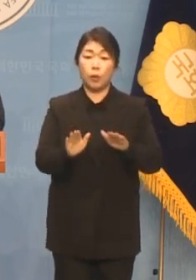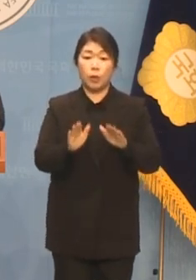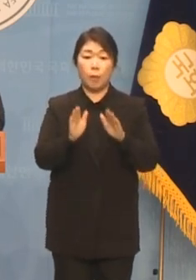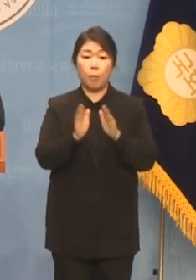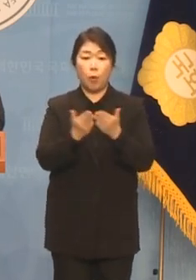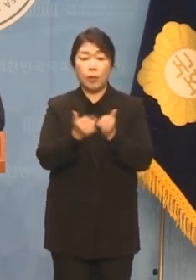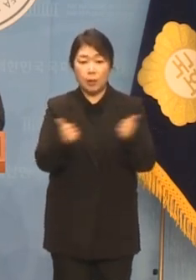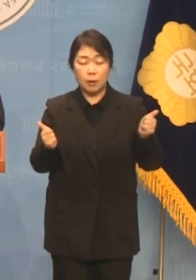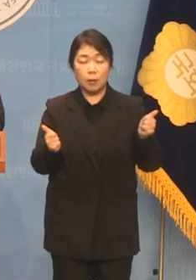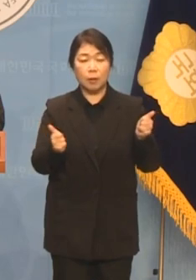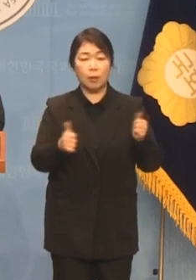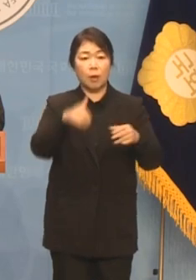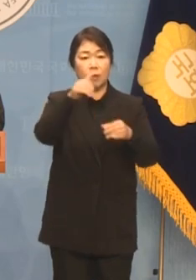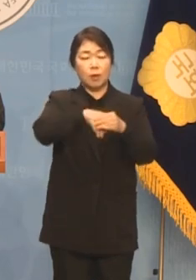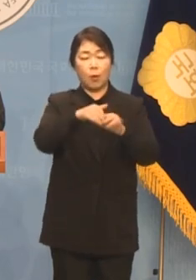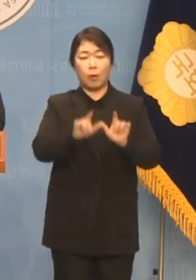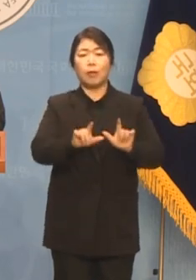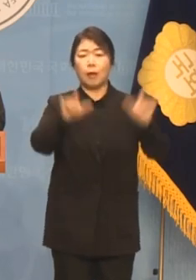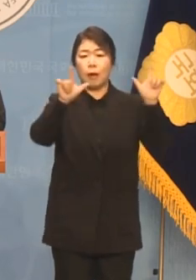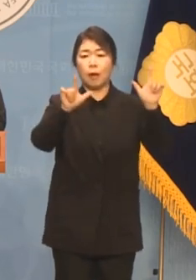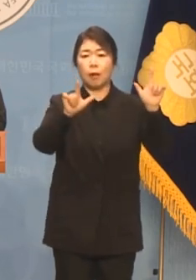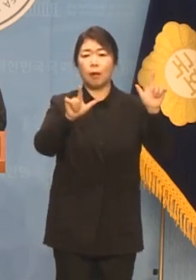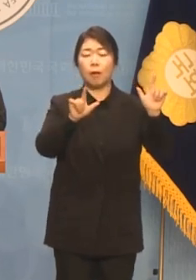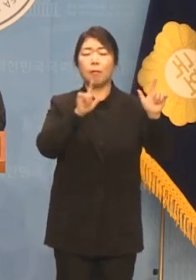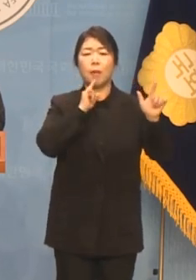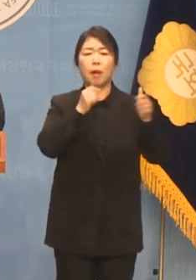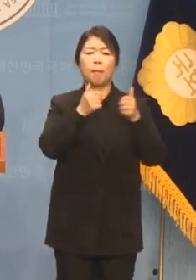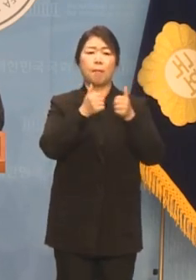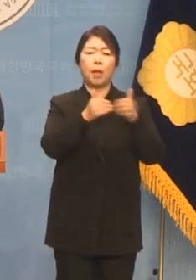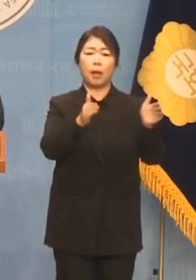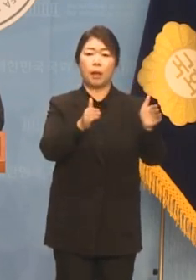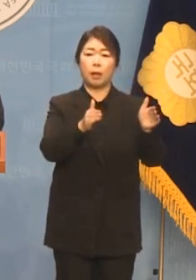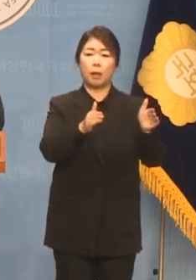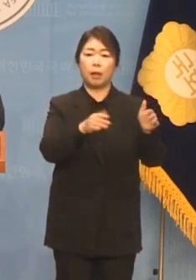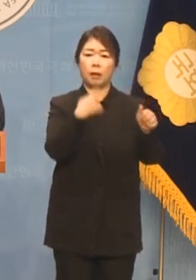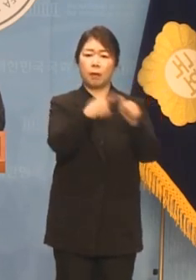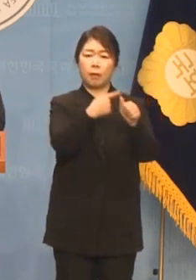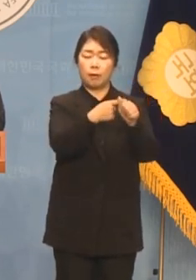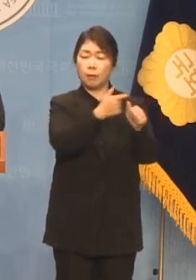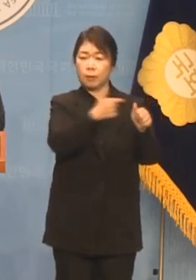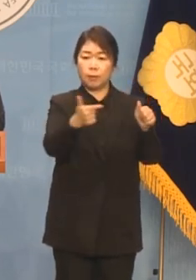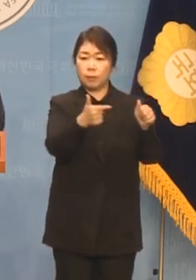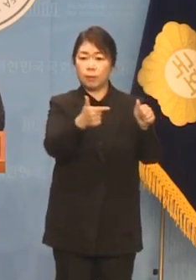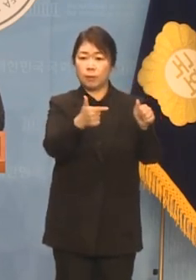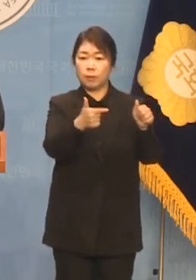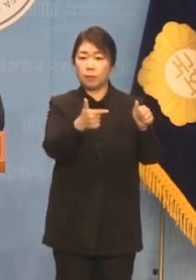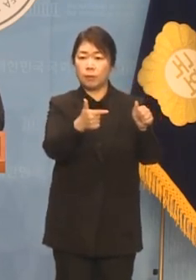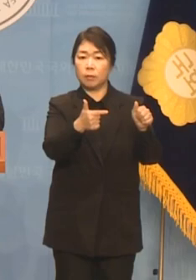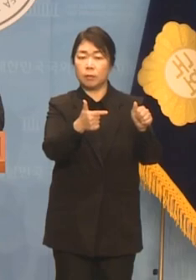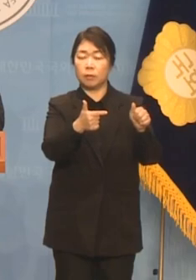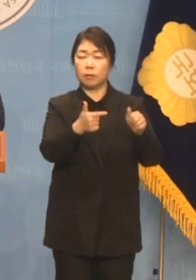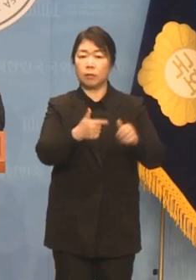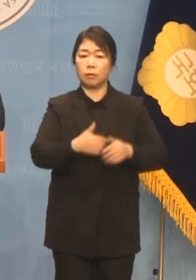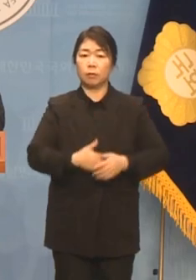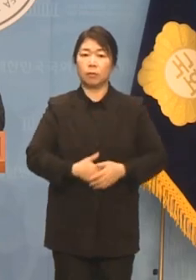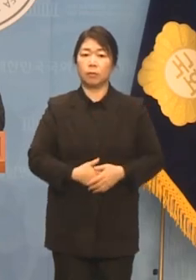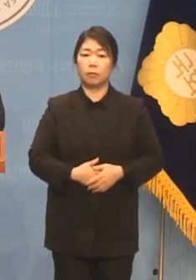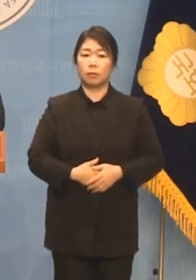첫날 단 한마디로 막말 경쟁에서 압도적인 독주를 시작했습니다